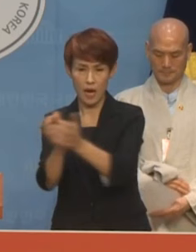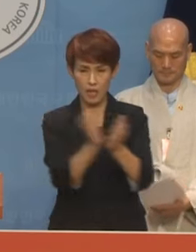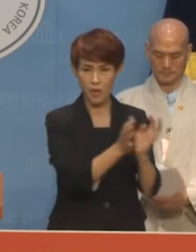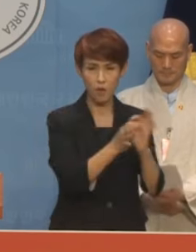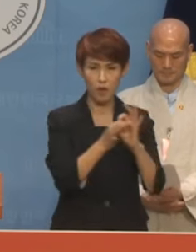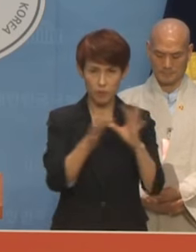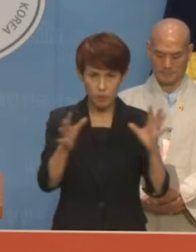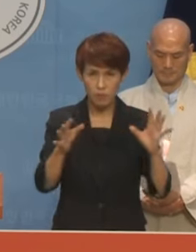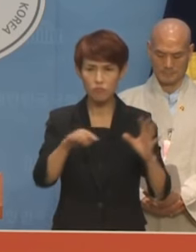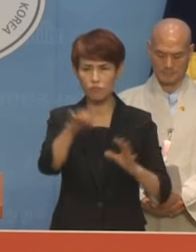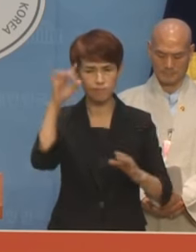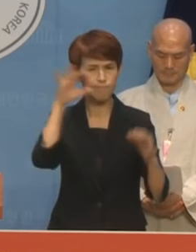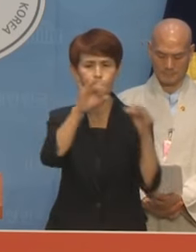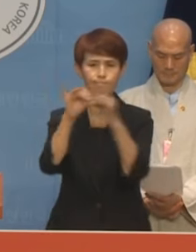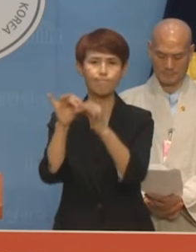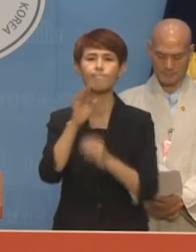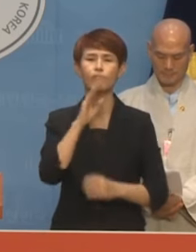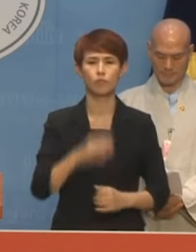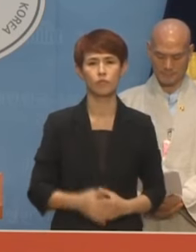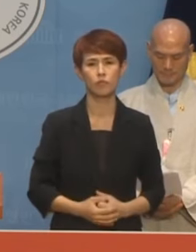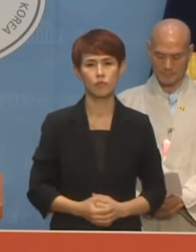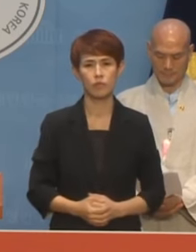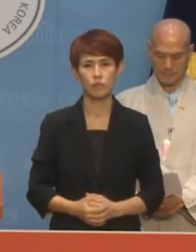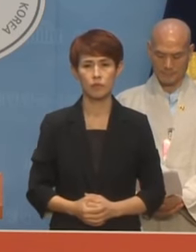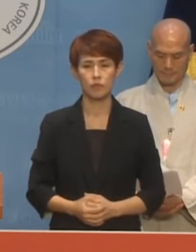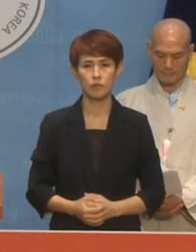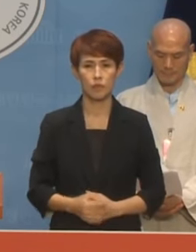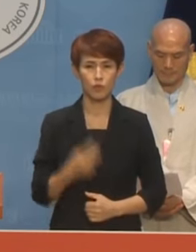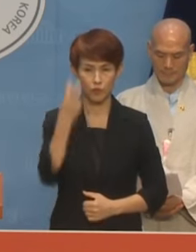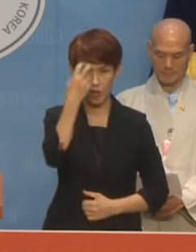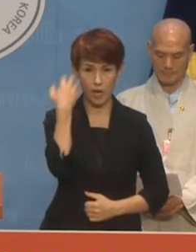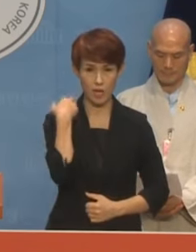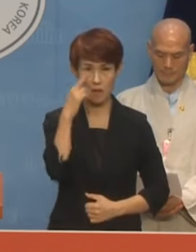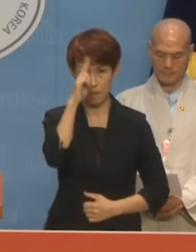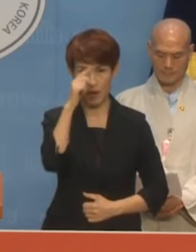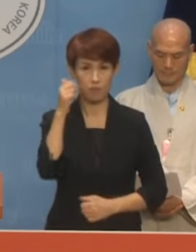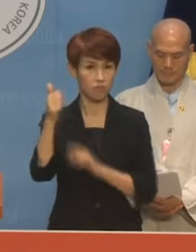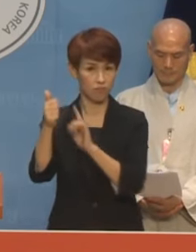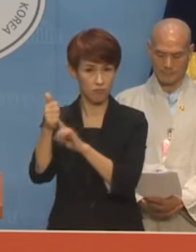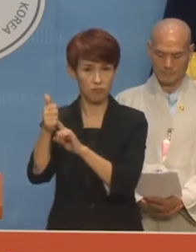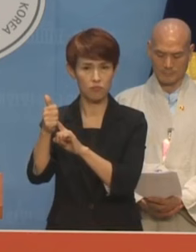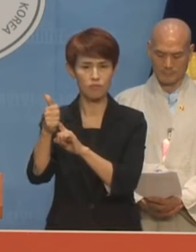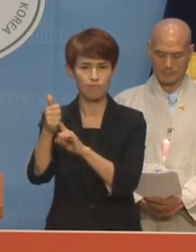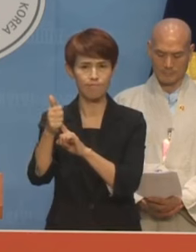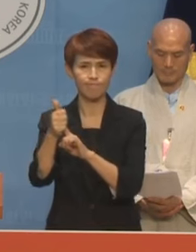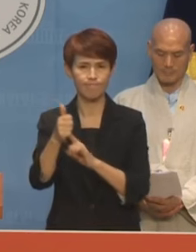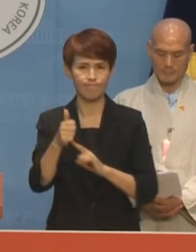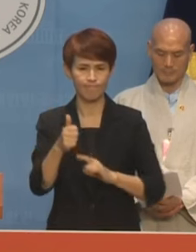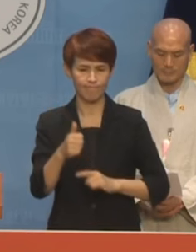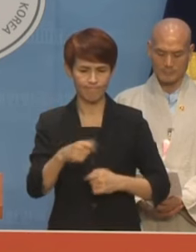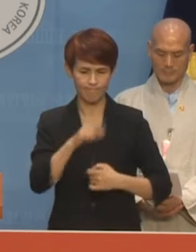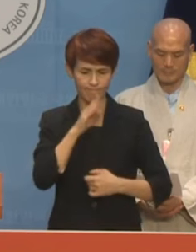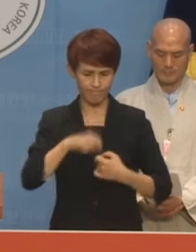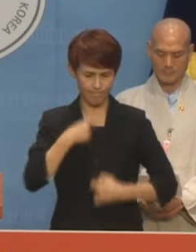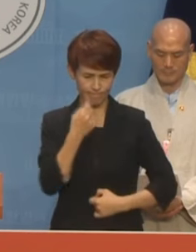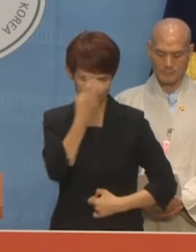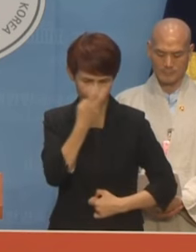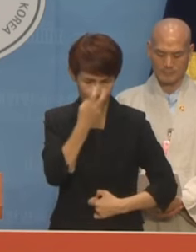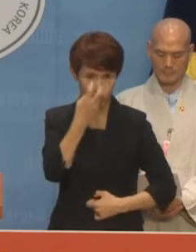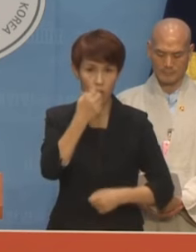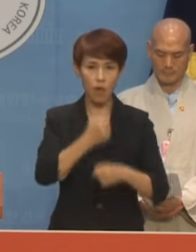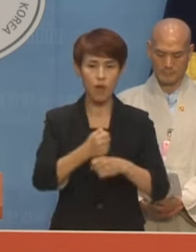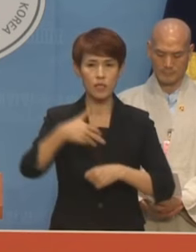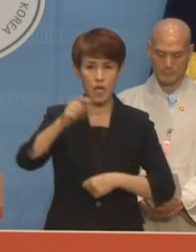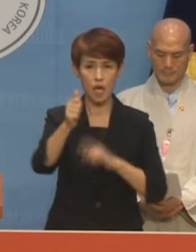정치권도 공감하고 있었다. 이에 수사를 맡은 박정훈 대령은 진상규명으로 최 해병의